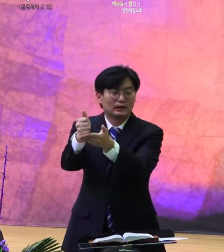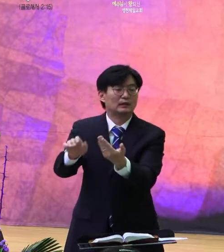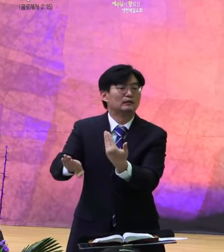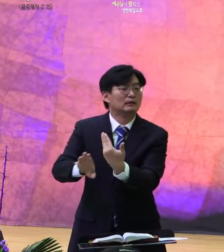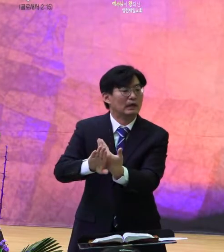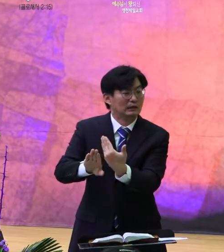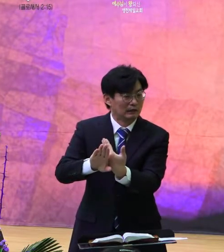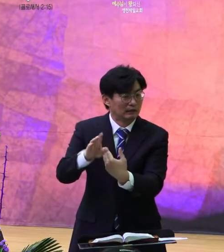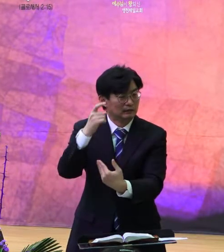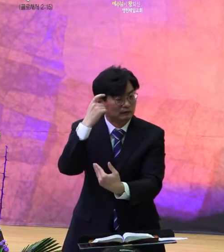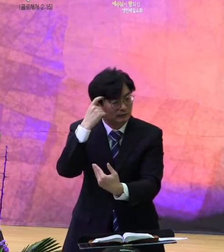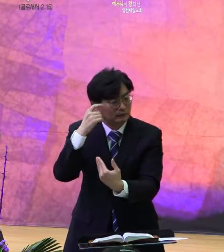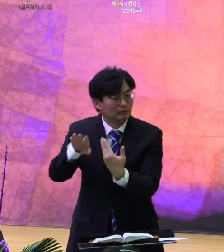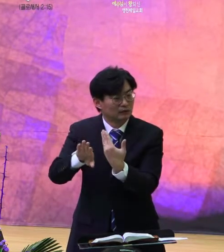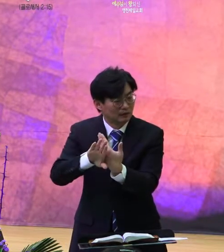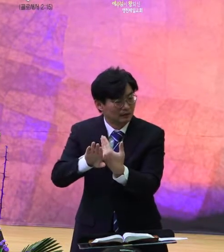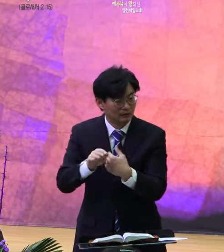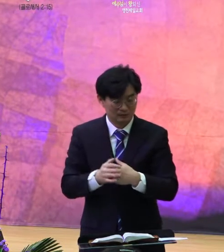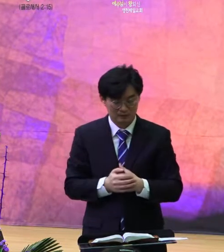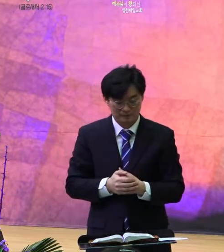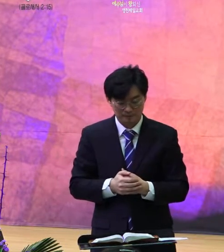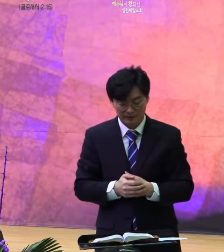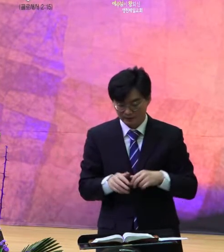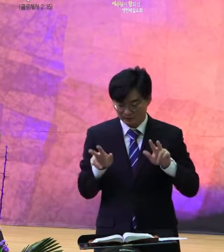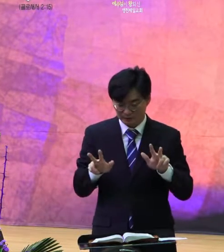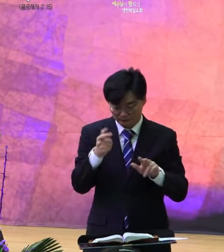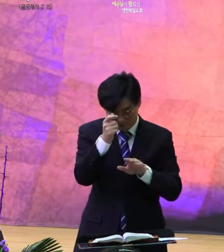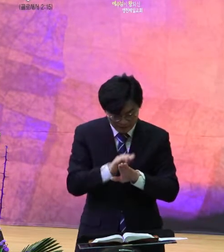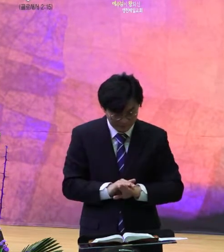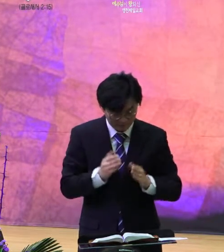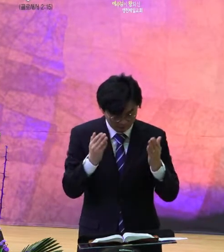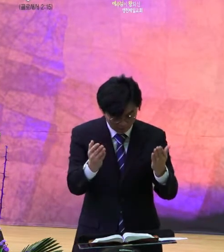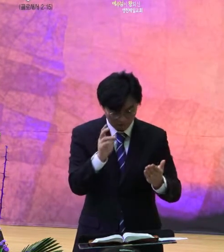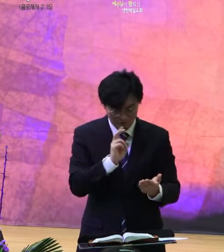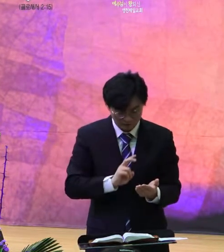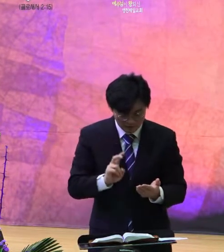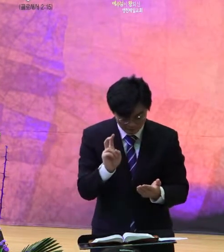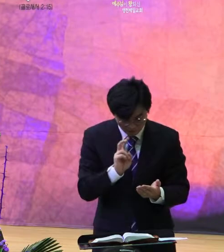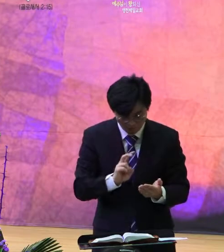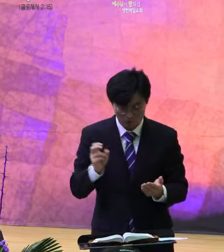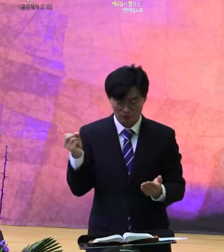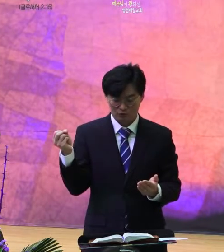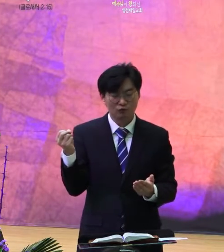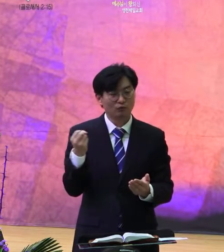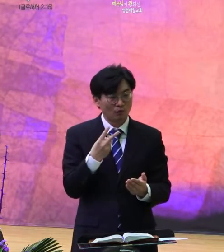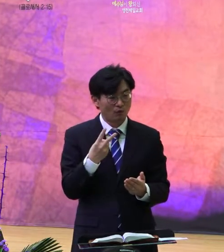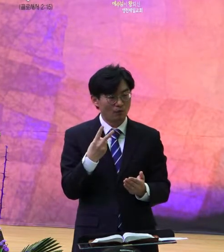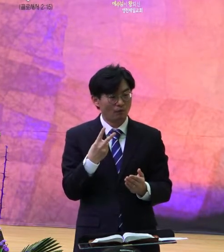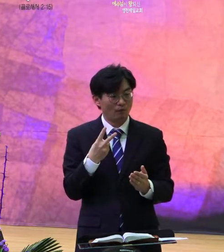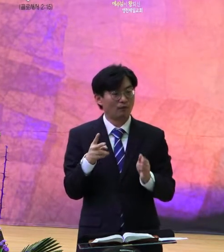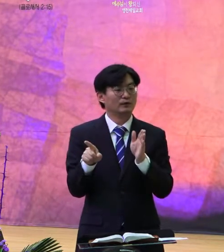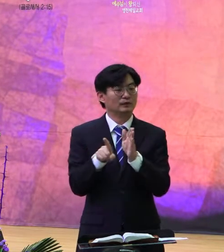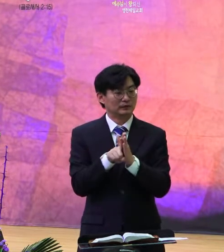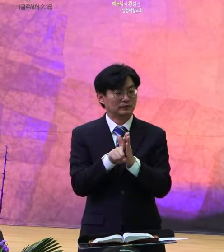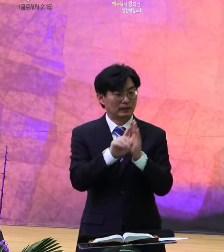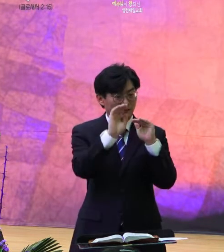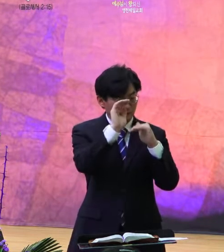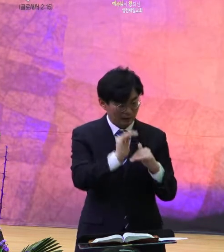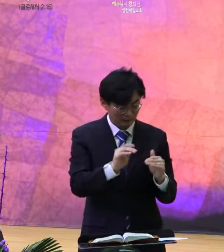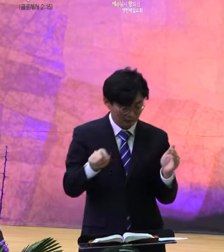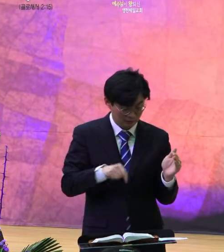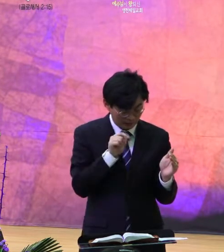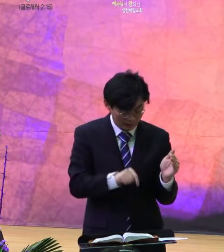지금 우리가 드리고 있는 이 예배와 찬송, 그리고 저와 여러분의 신앙의 내용이 혹시 하나님의 뜻이